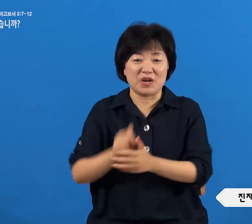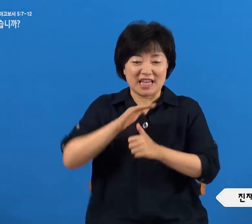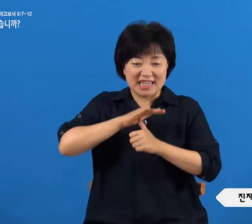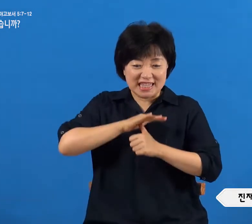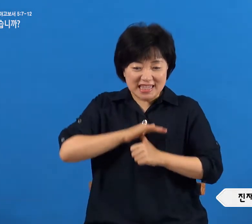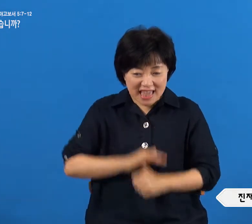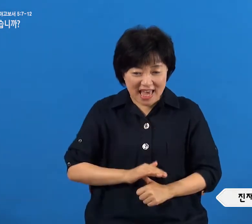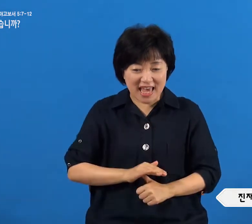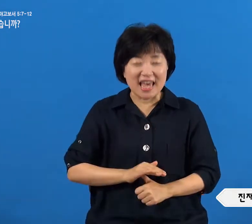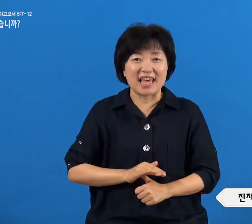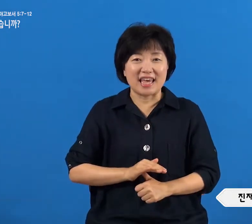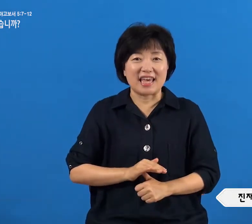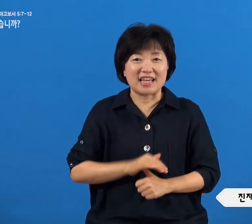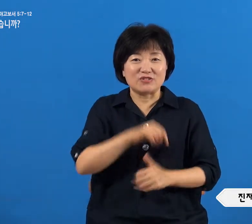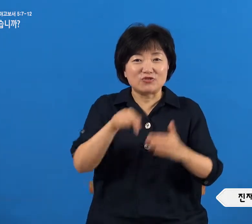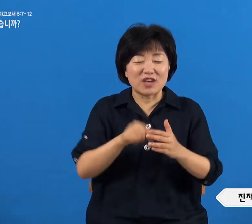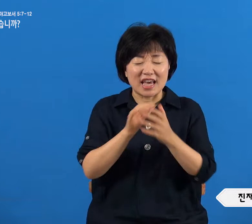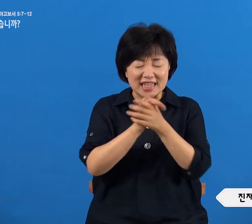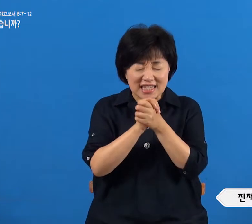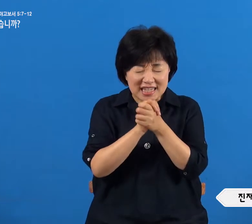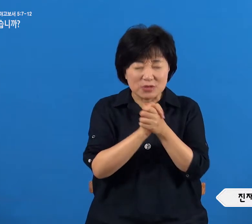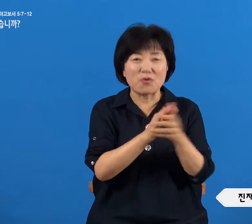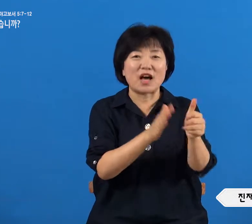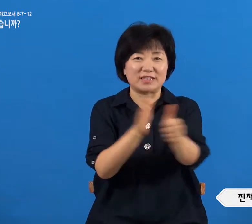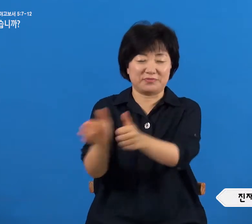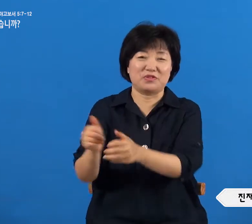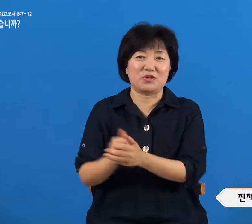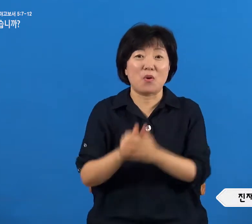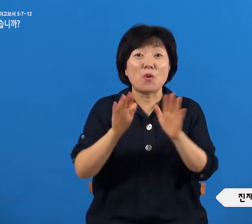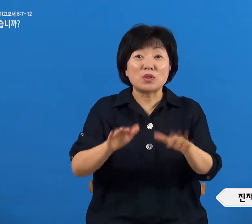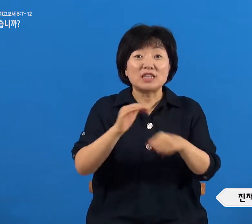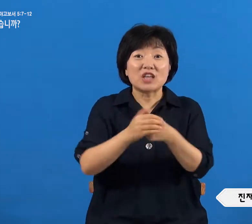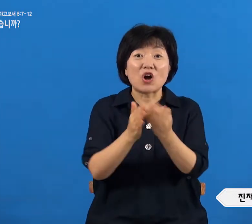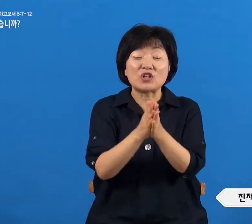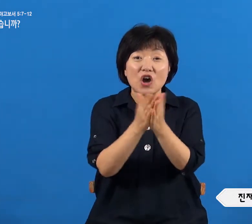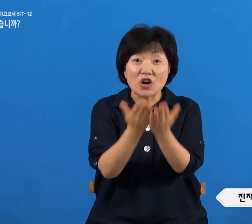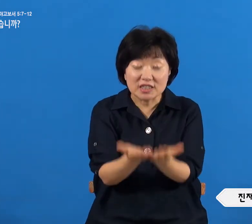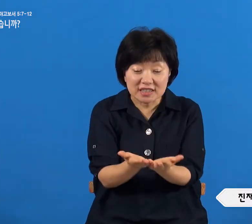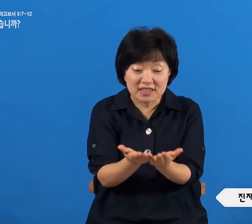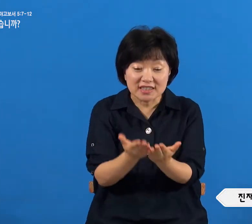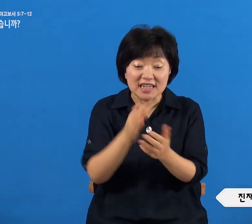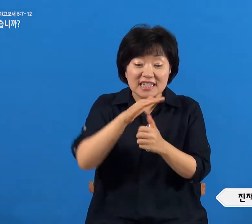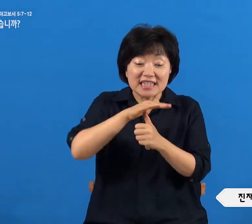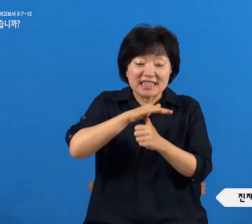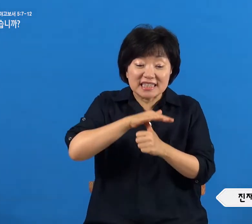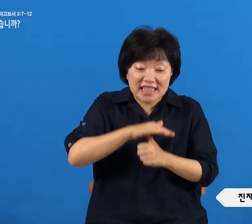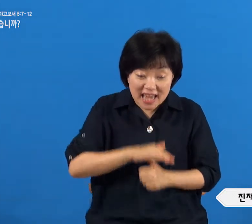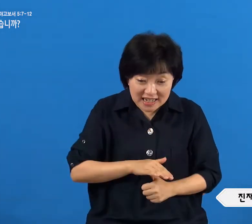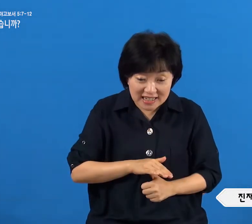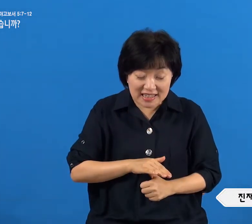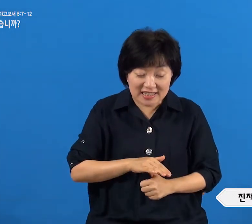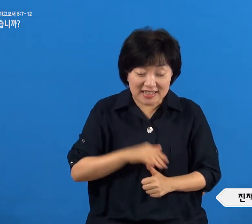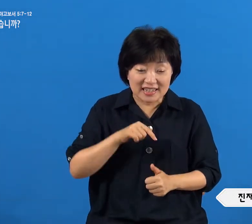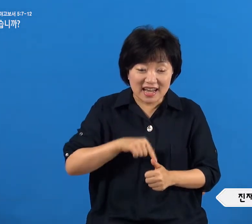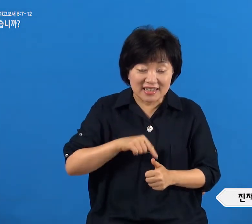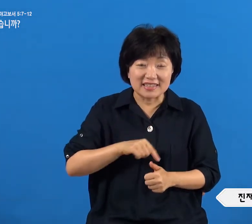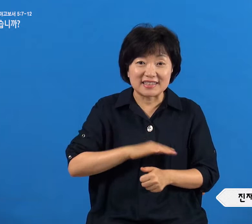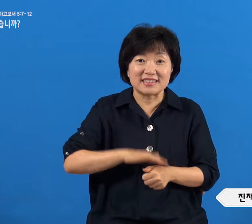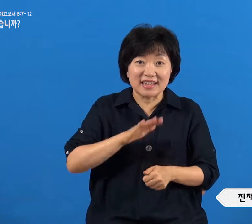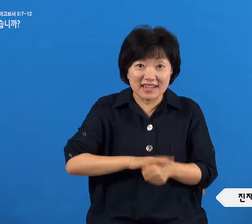인내 가운데 기도하십시오. 오늘 성경은 인내를 향해서